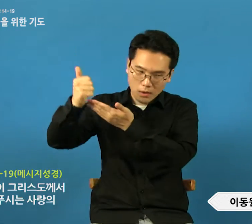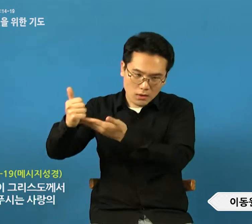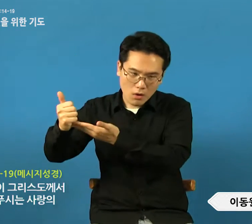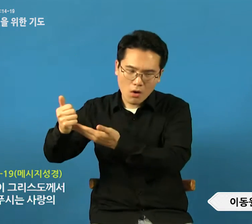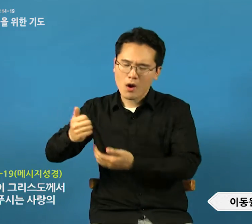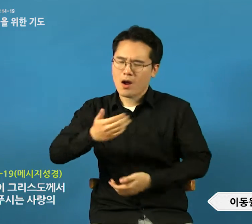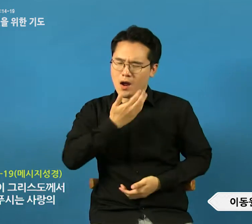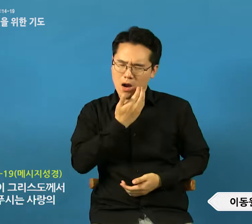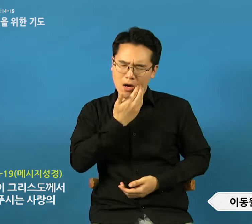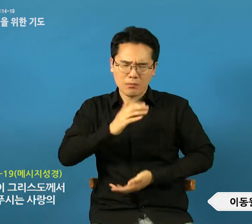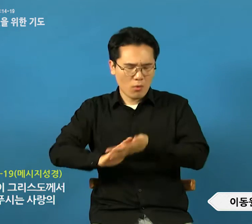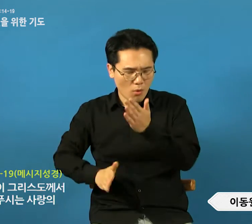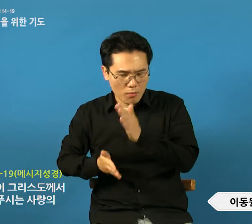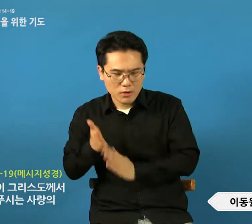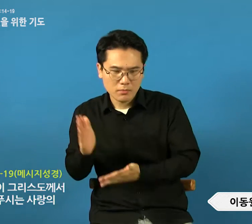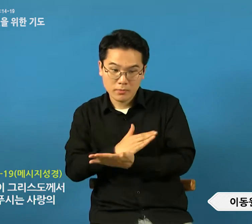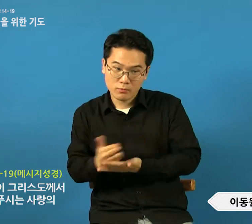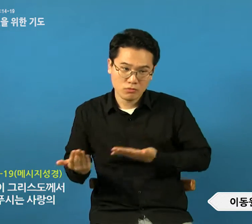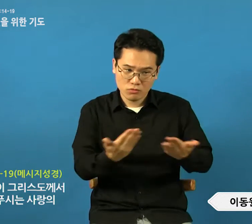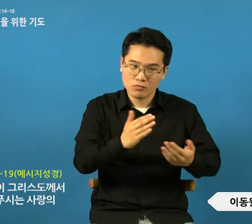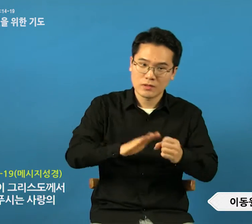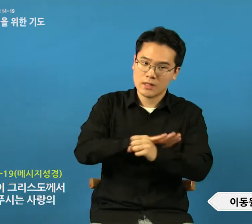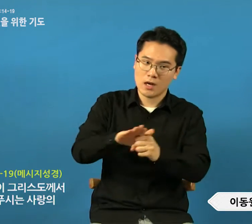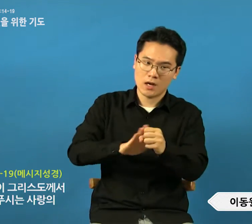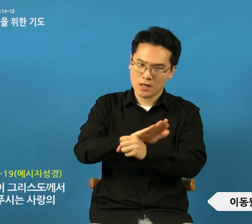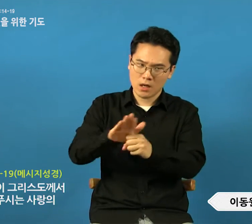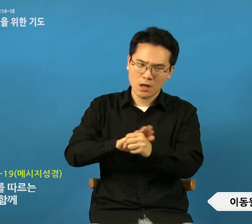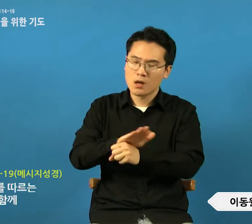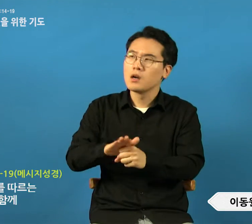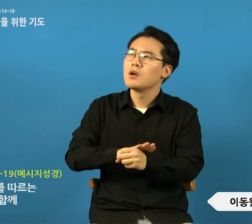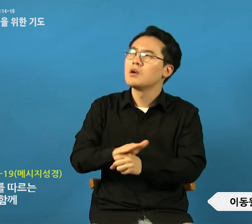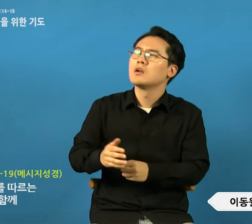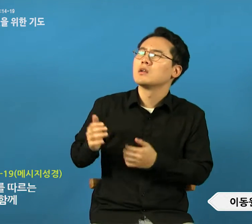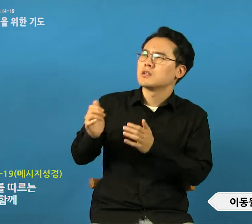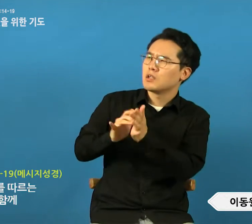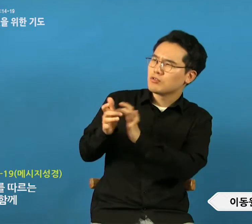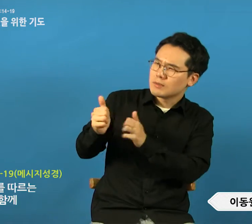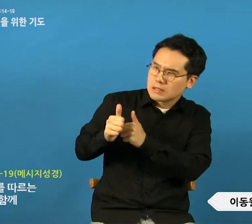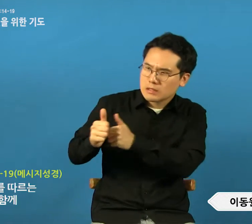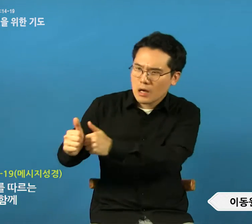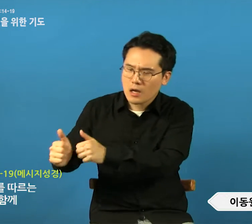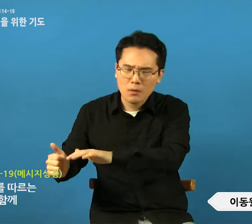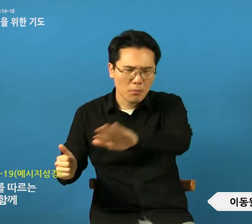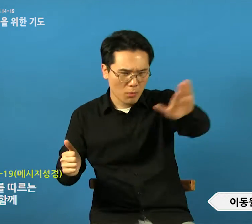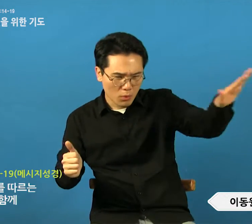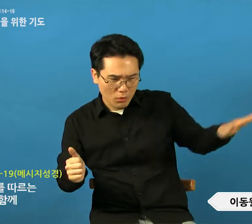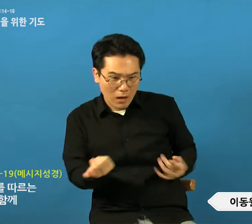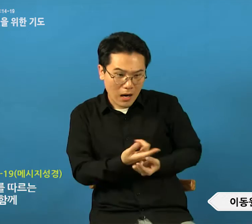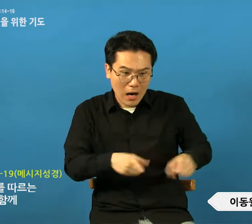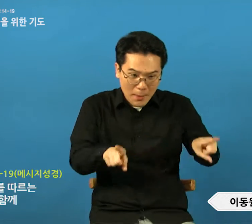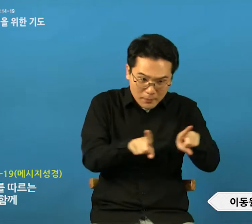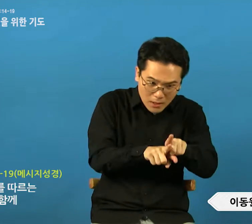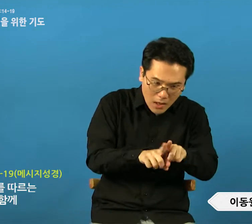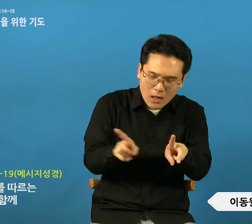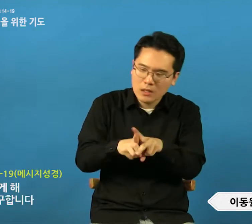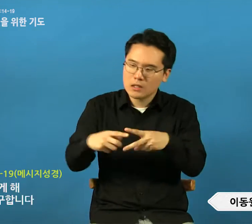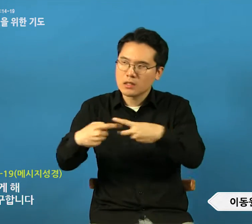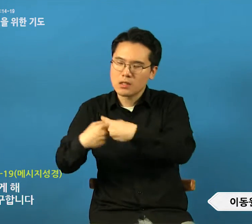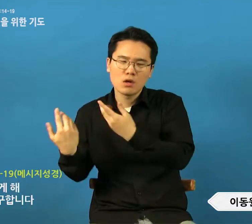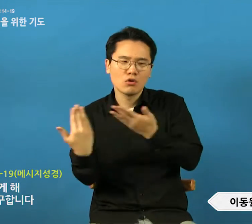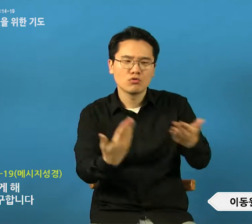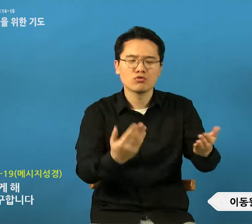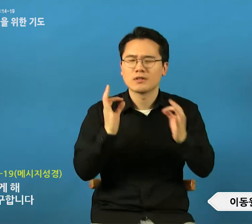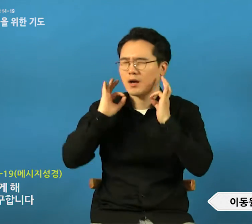그리스도께서 아낌없이 베푸시는 사랑의 크기를 예수님을 따르는 모든 이들과 함께 이해할 수 있게